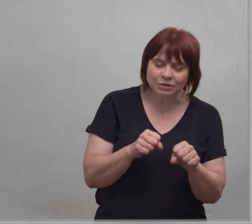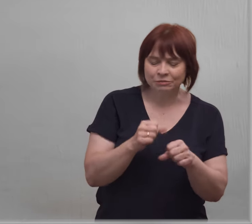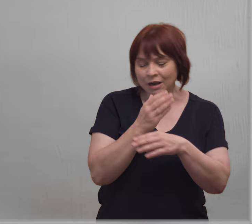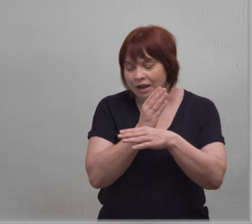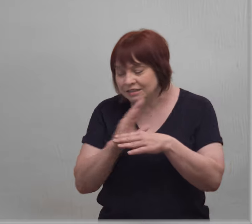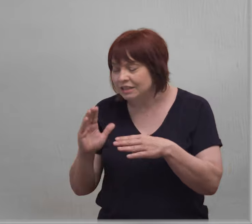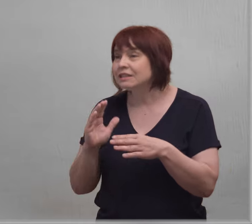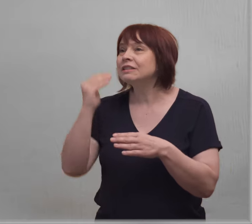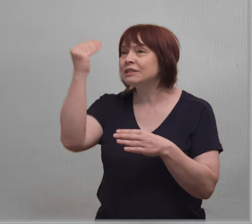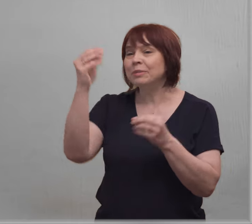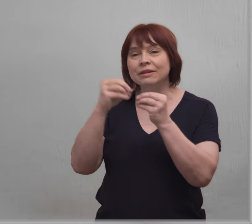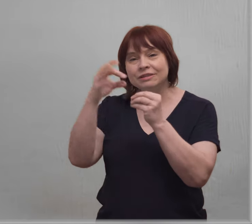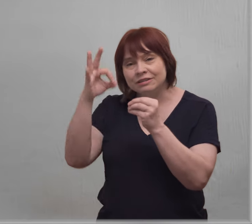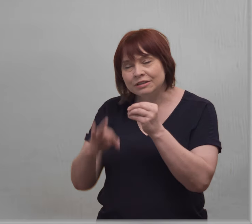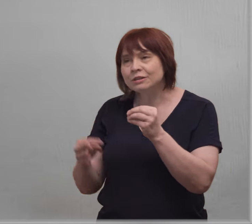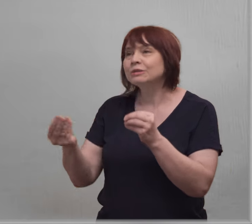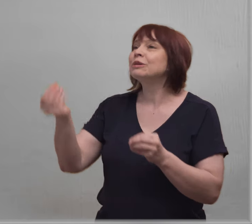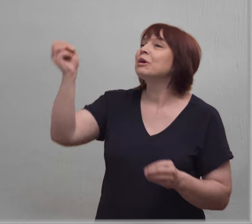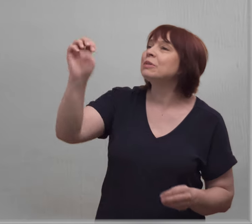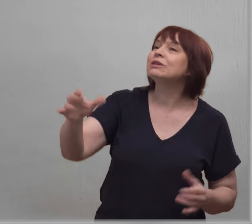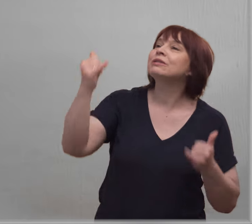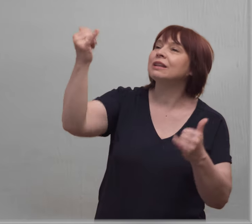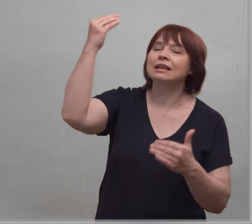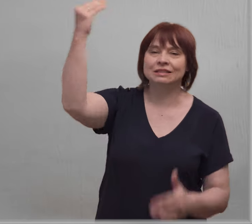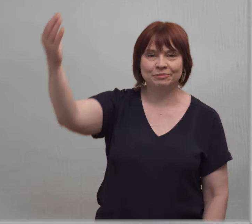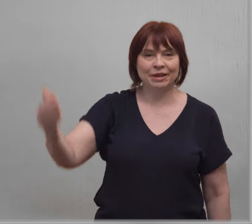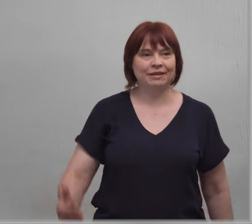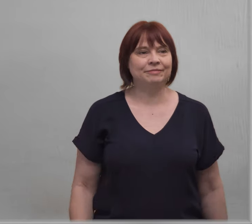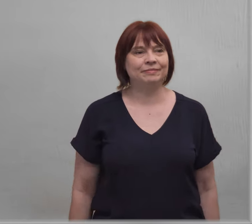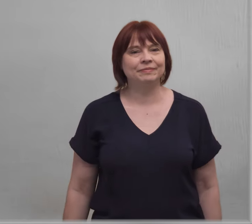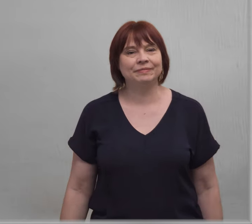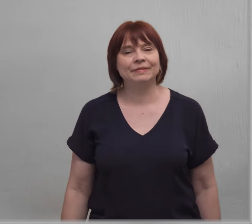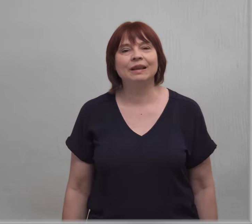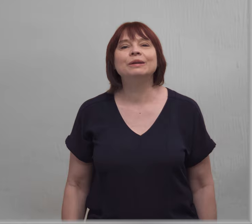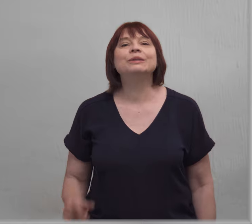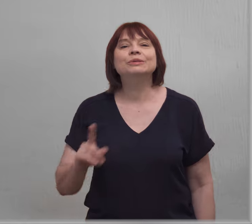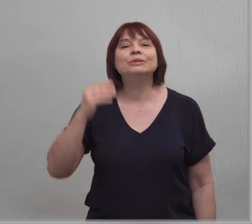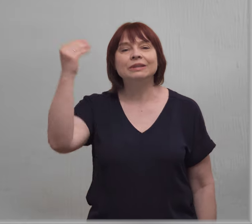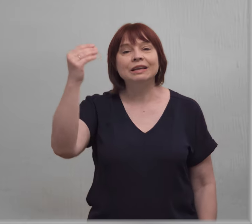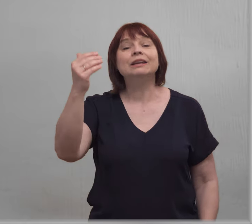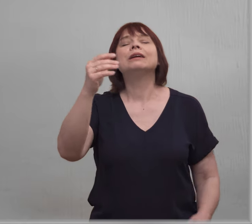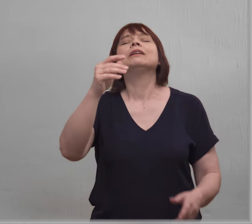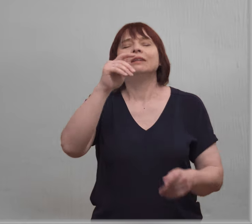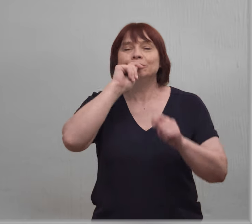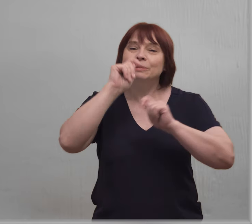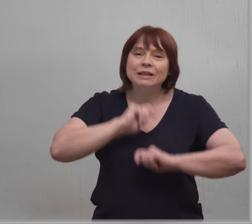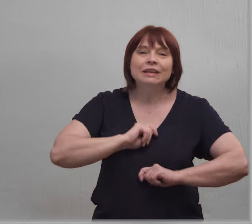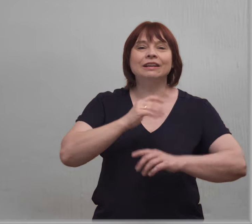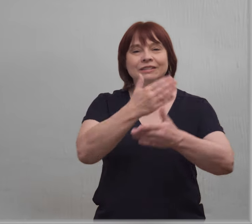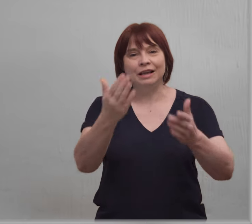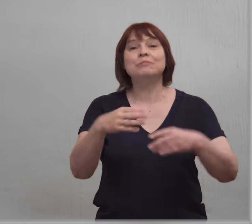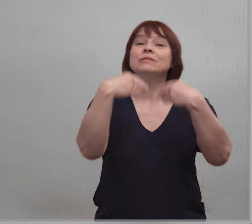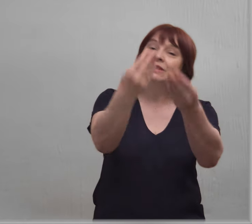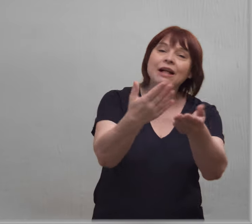десятую часть, Господь, от своего имения, Господь. Отделять Тебе, Господь, то, что Ты доверил нам, потому что мы